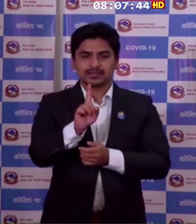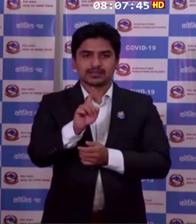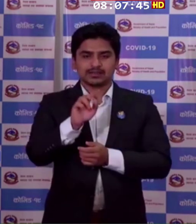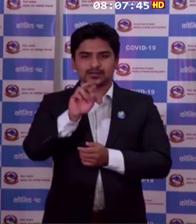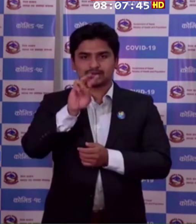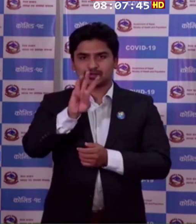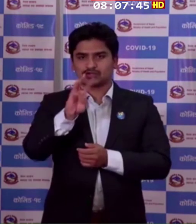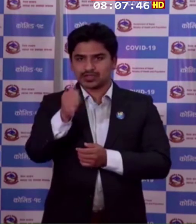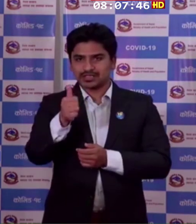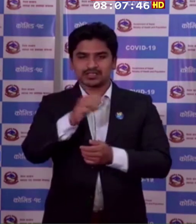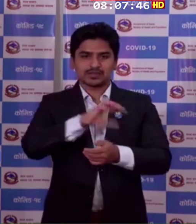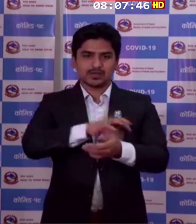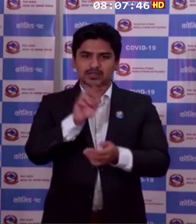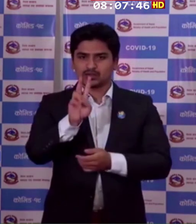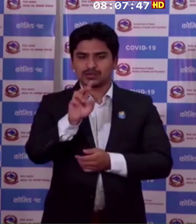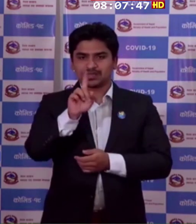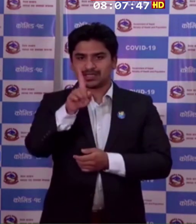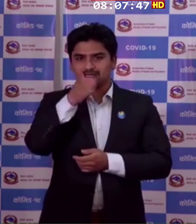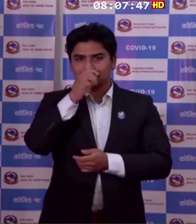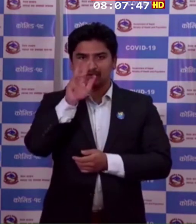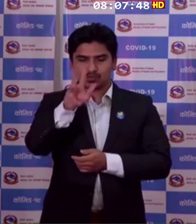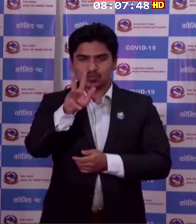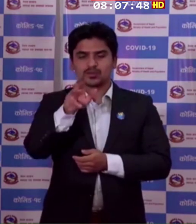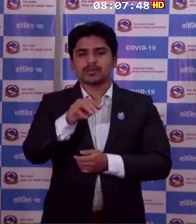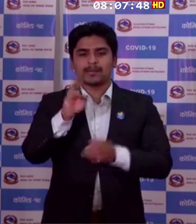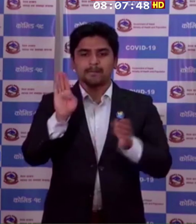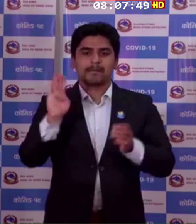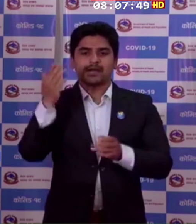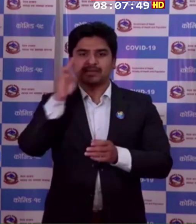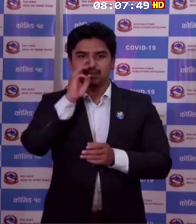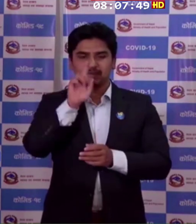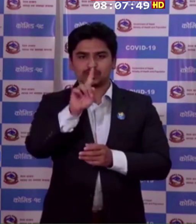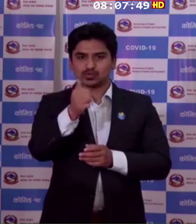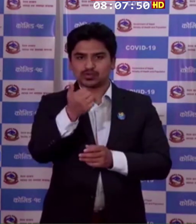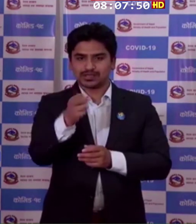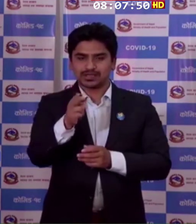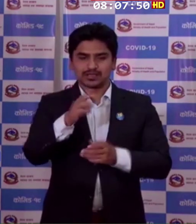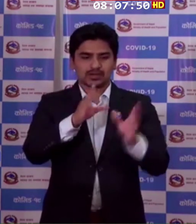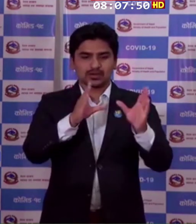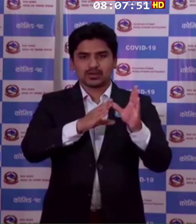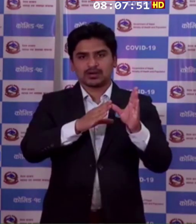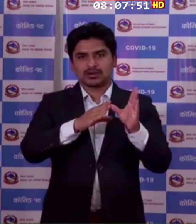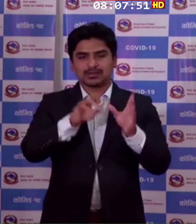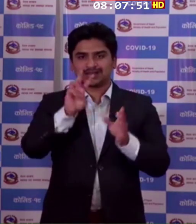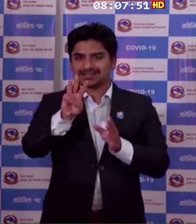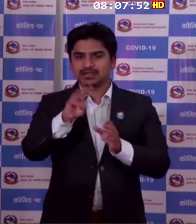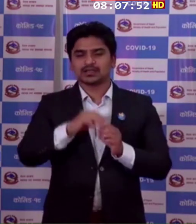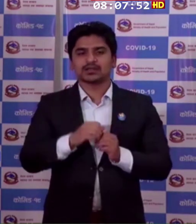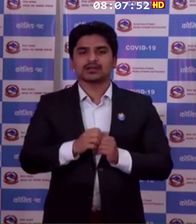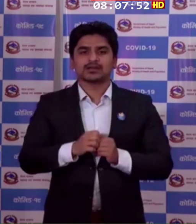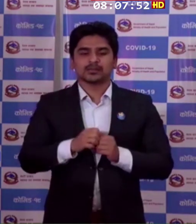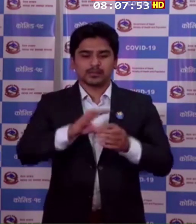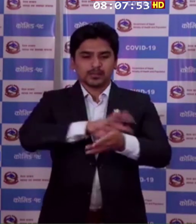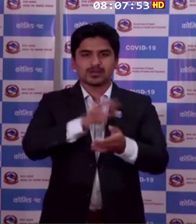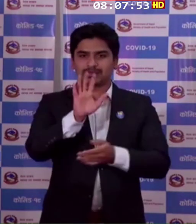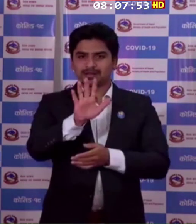1 36, 2 109 जना, बागमती प्रदेशमा 16 जना, गण्डकी प्रदेशमा 3 जना,